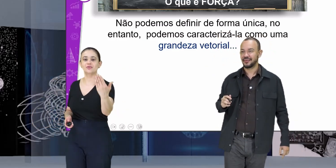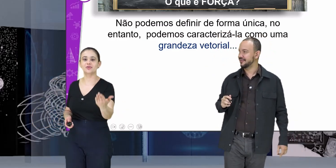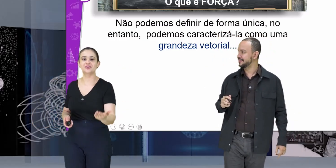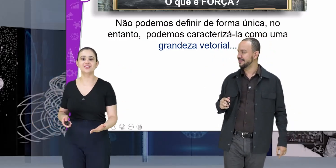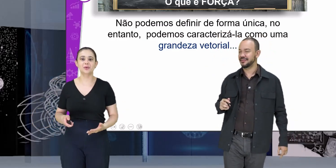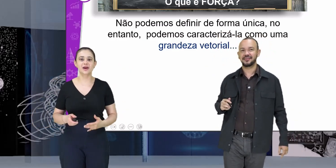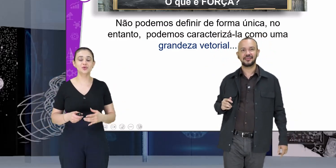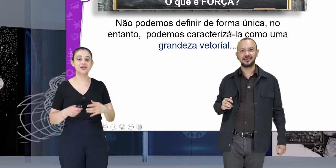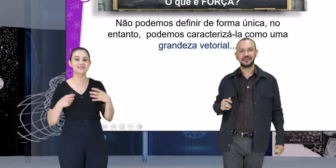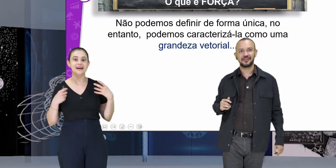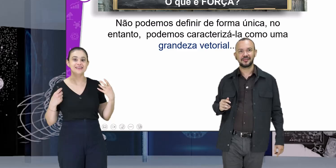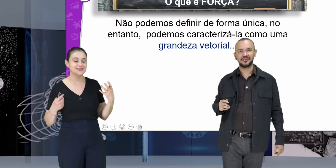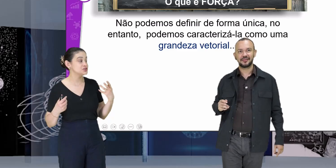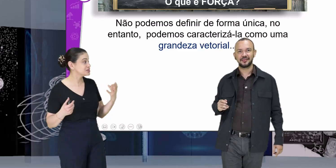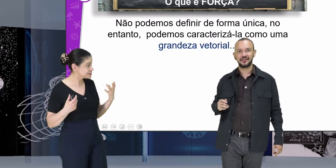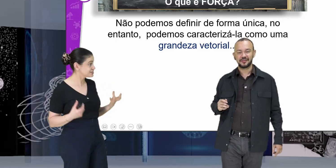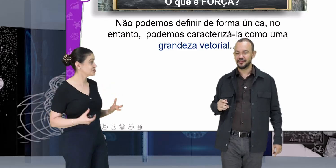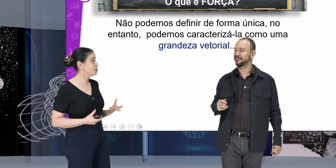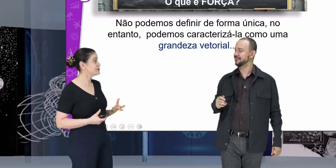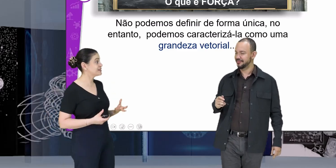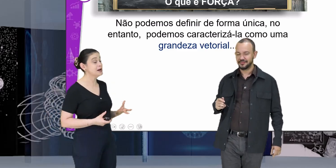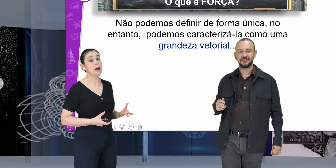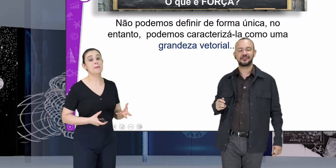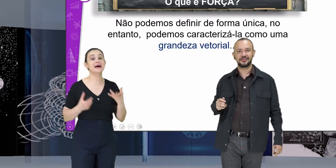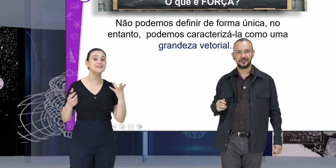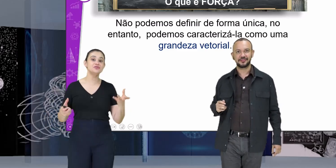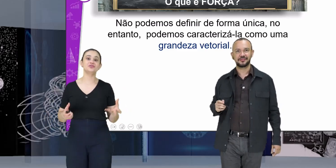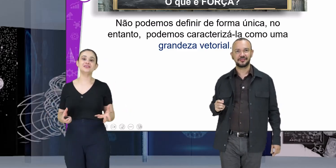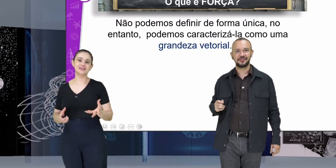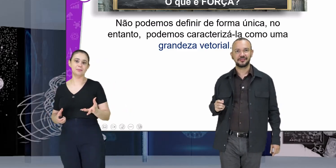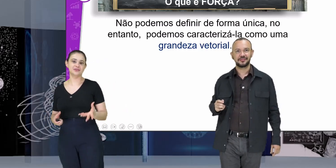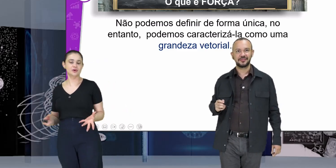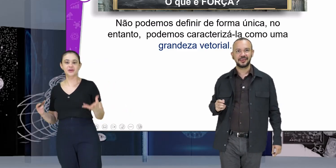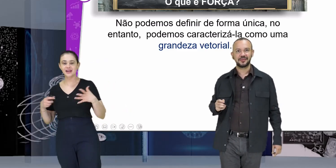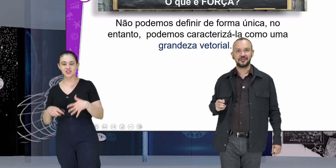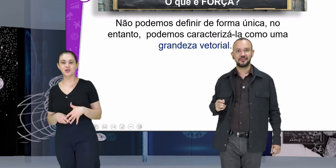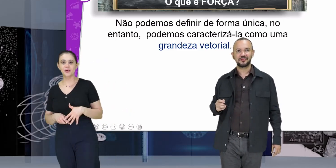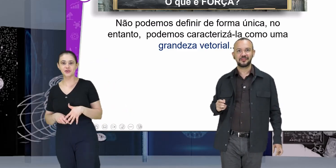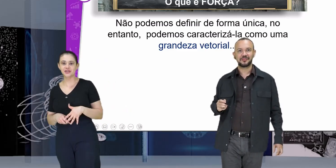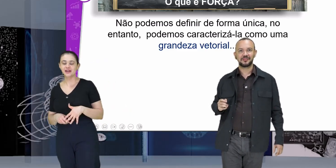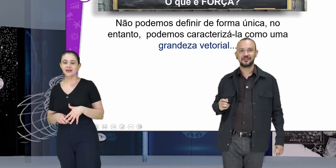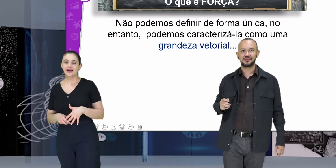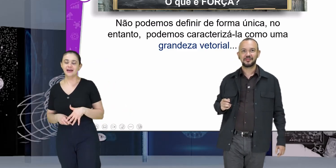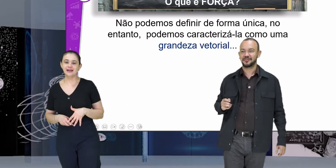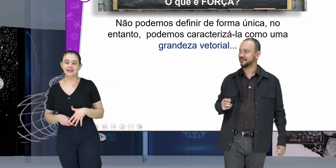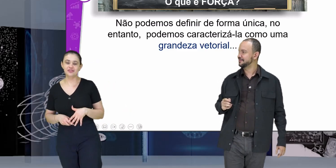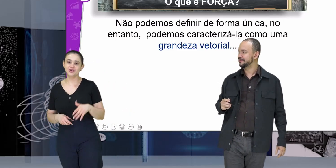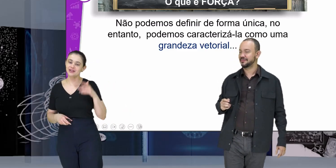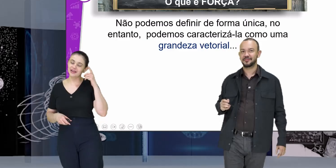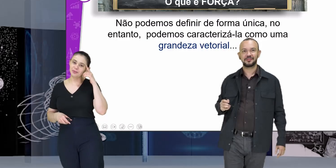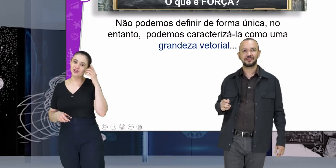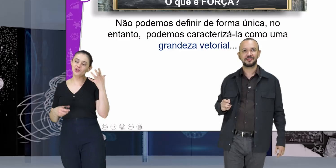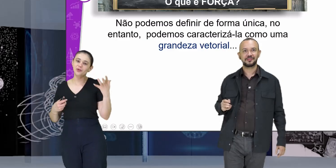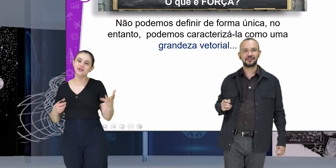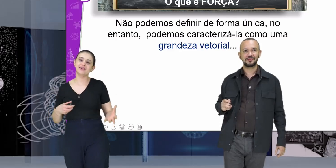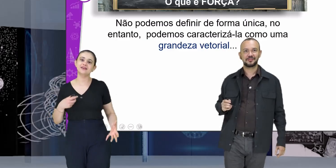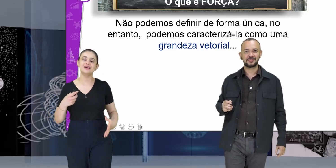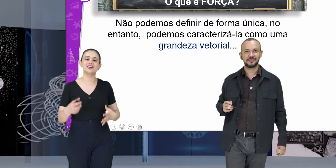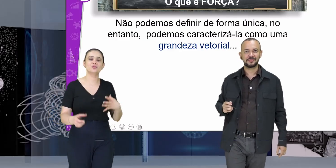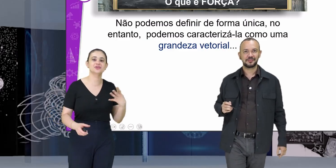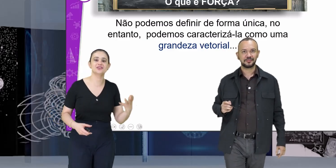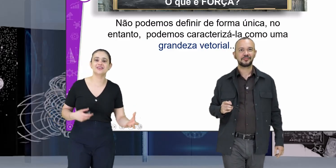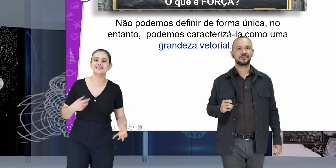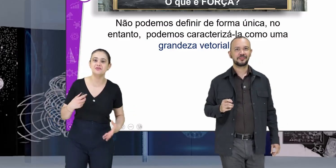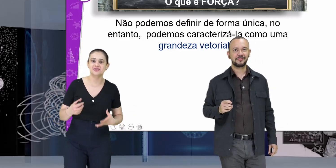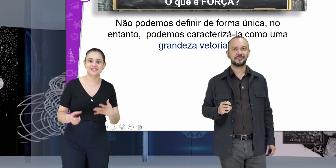esteja com você. Então, é utilizada de tantas formas, né? Mas em física, pessoal, o que a gente pode definir até para a gente poder entender